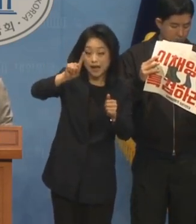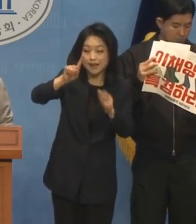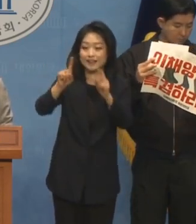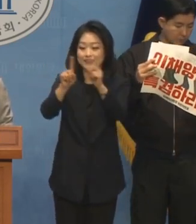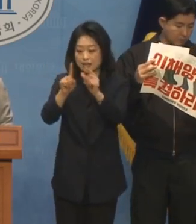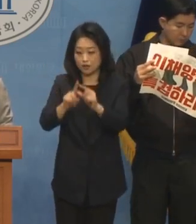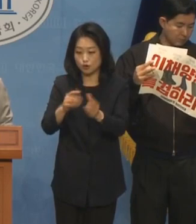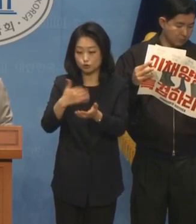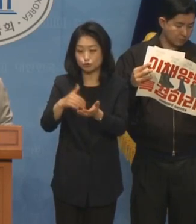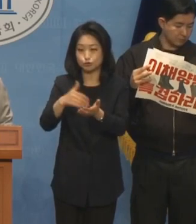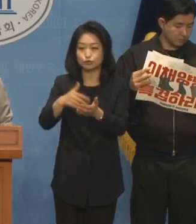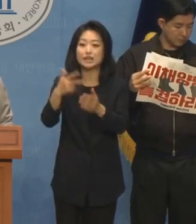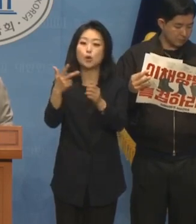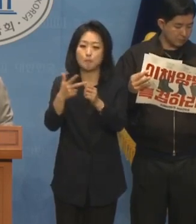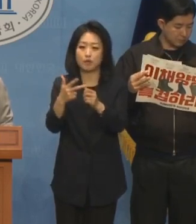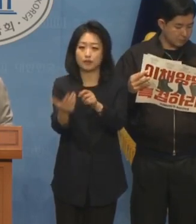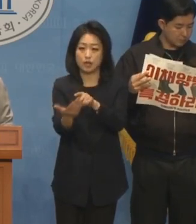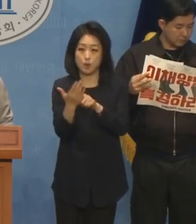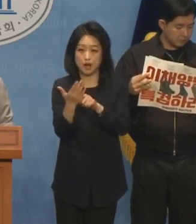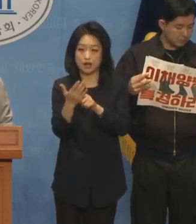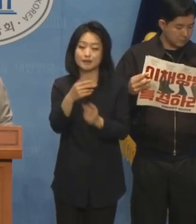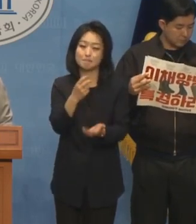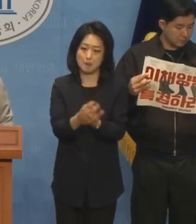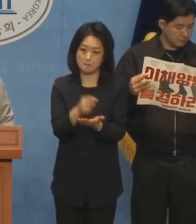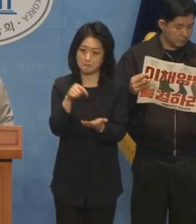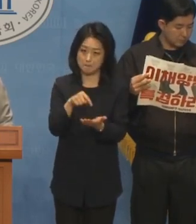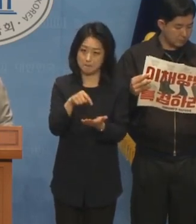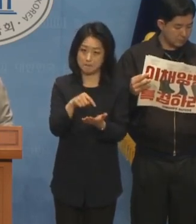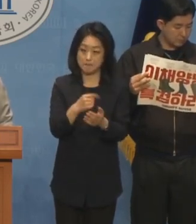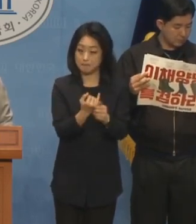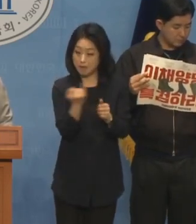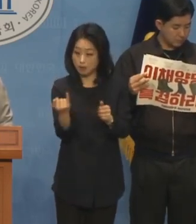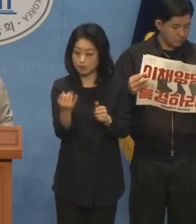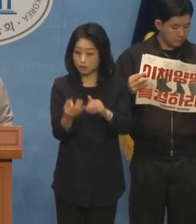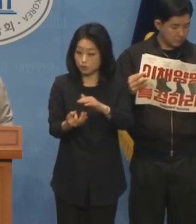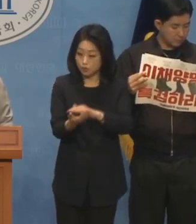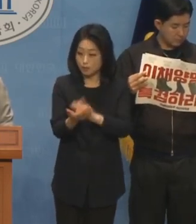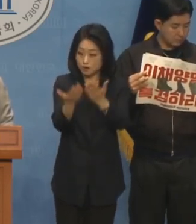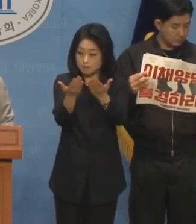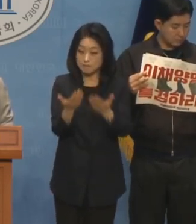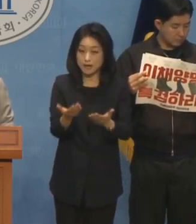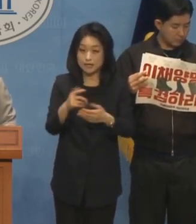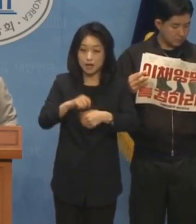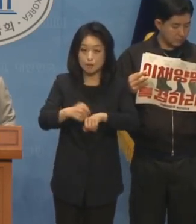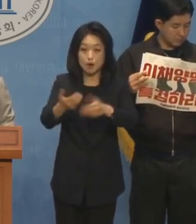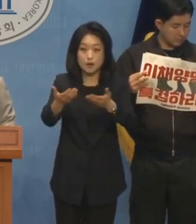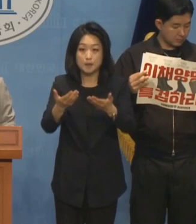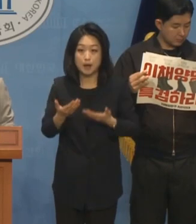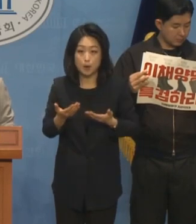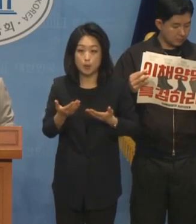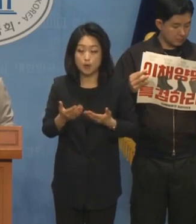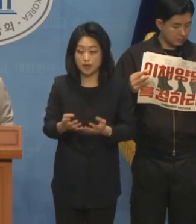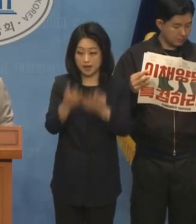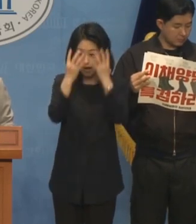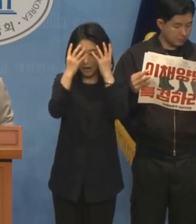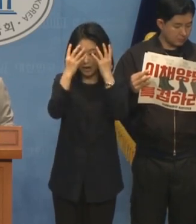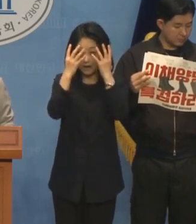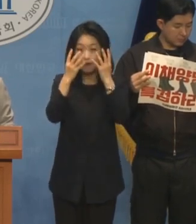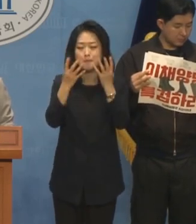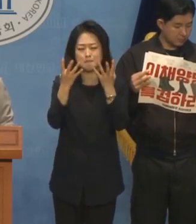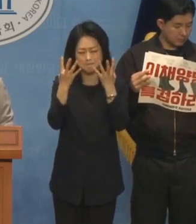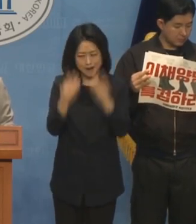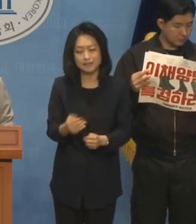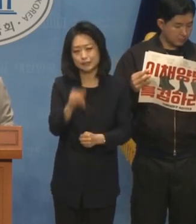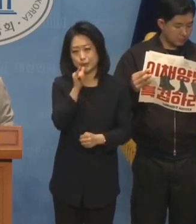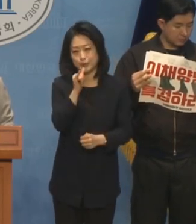부정청탁 금지법에 그리고 그 배우자가 뇌물을 받아 처벌받고 그리고 감옥에 간 사례가 아주